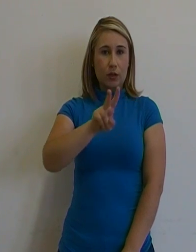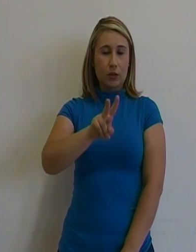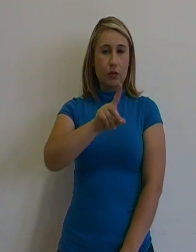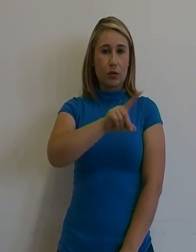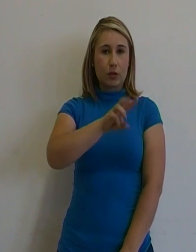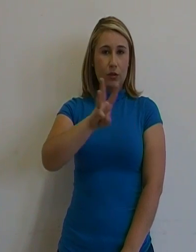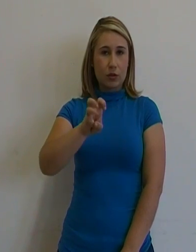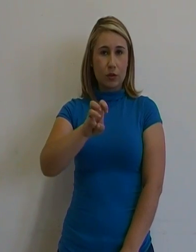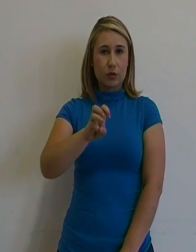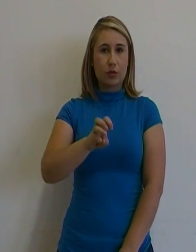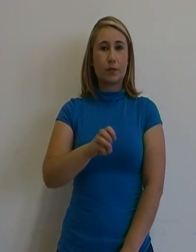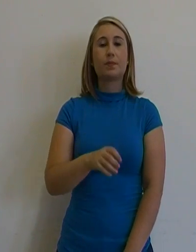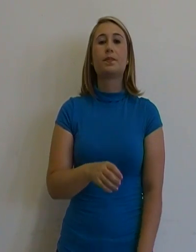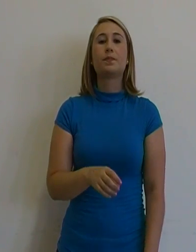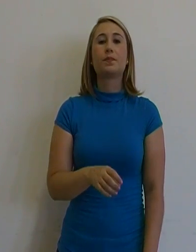383-4218,